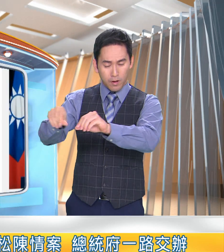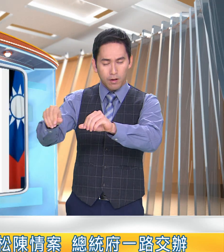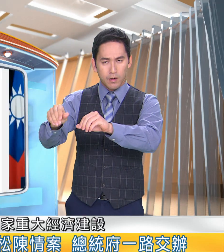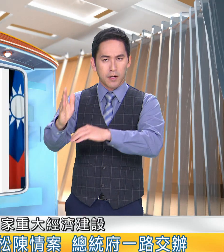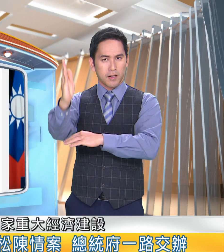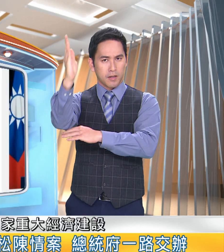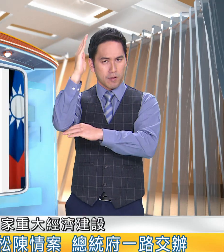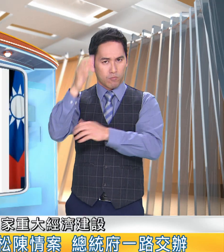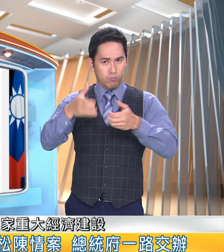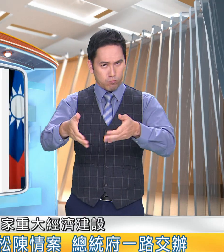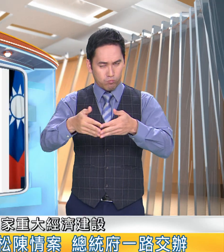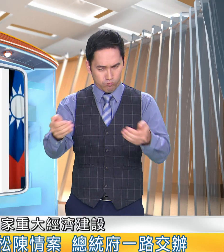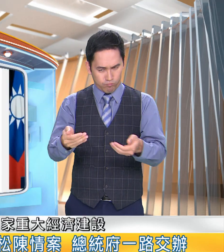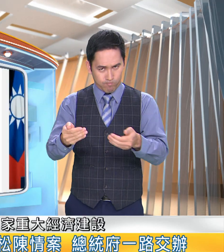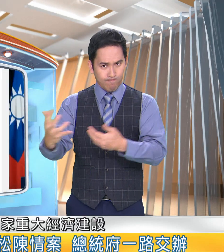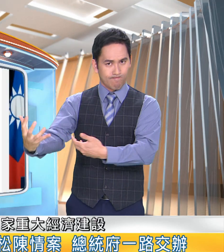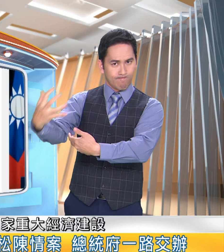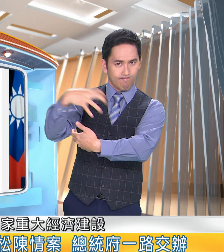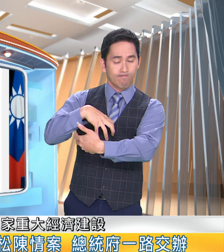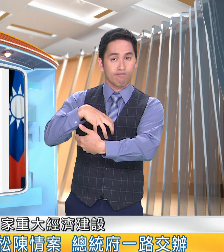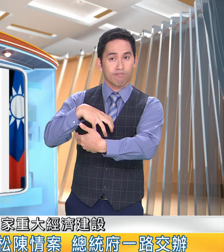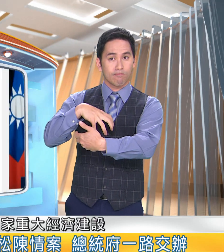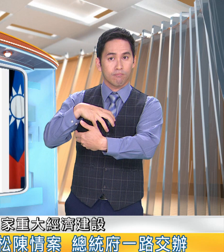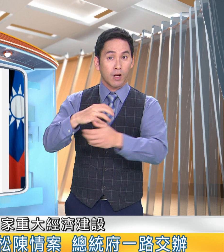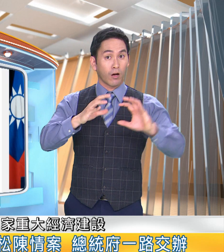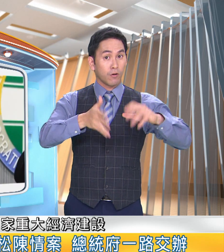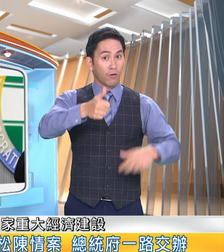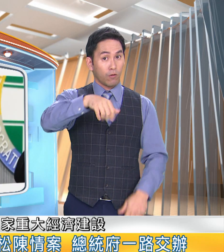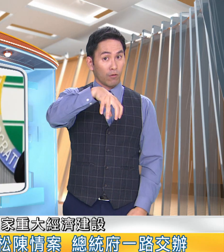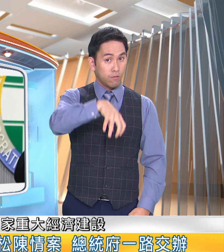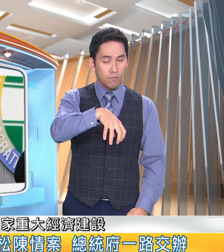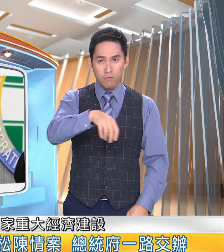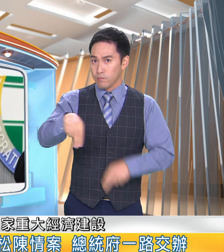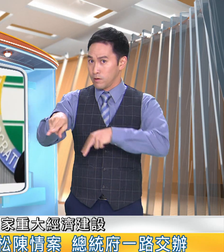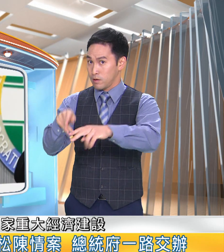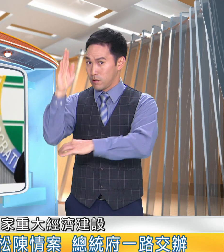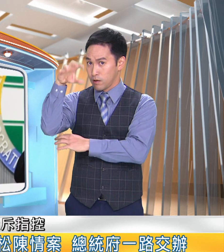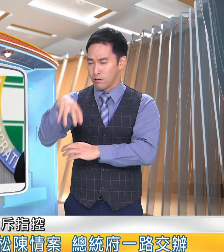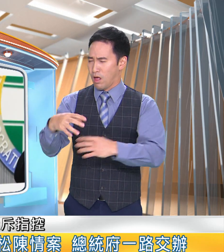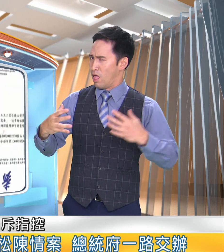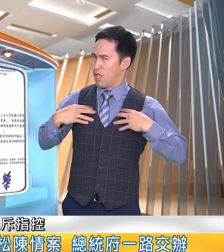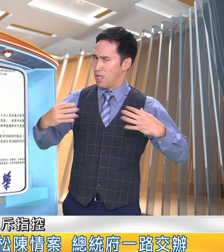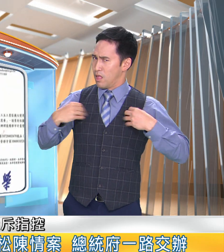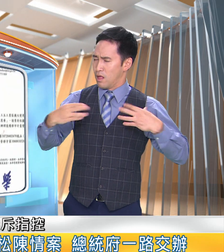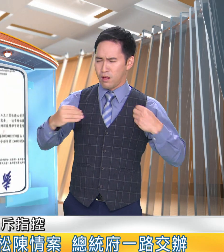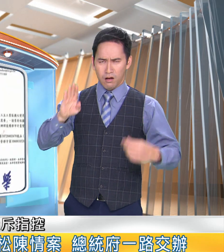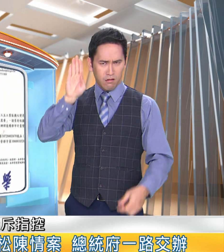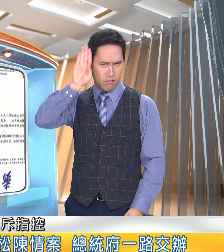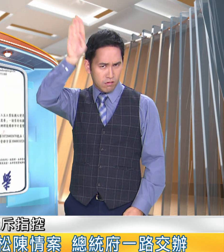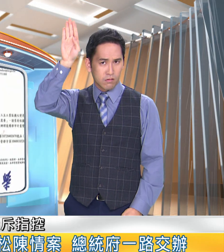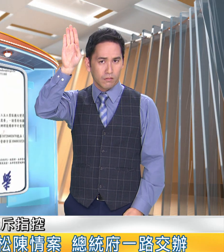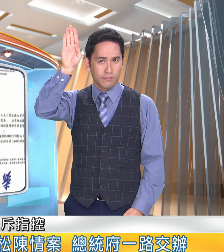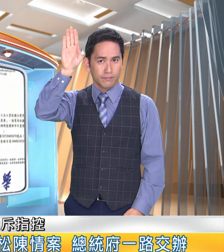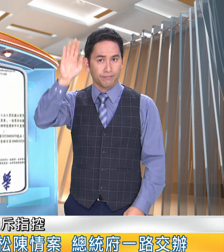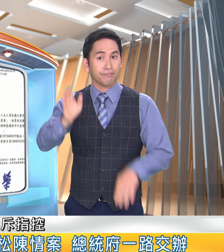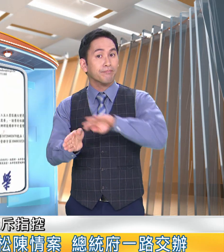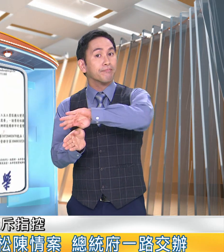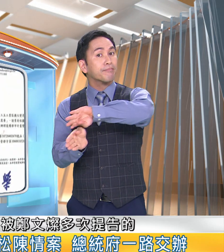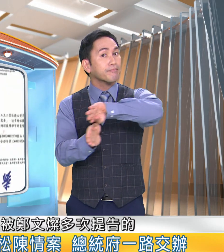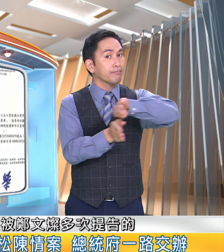农地划入国家重大经济建设。不过府院是严正驳斥指控，而因